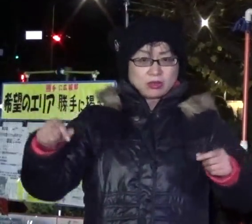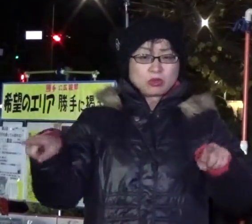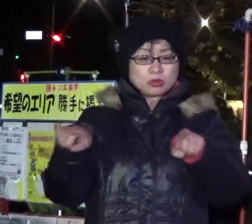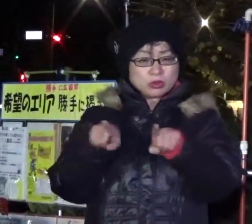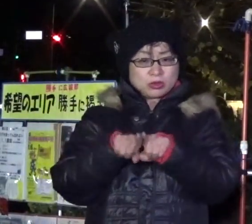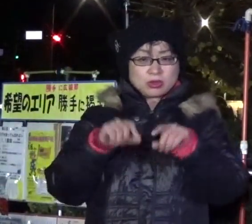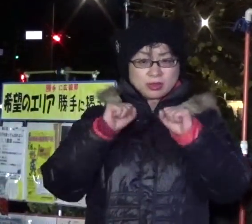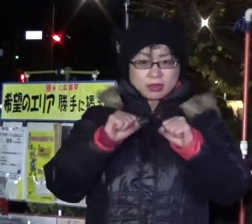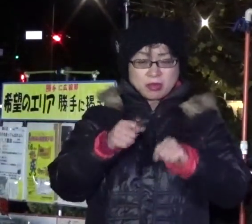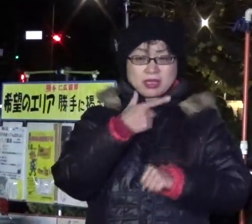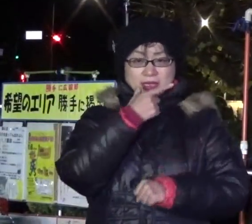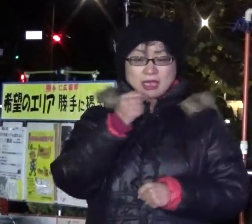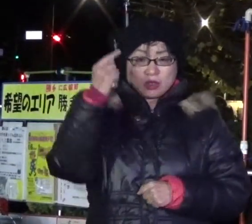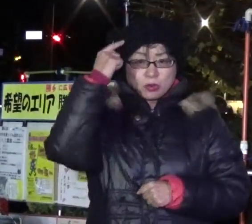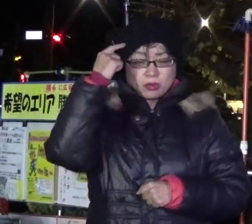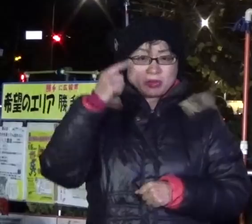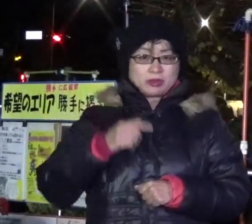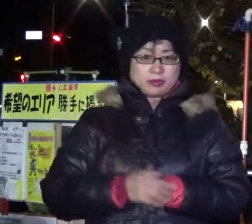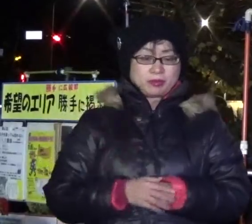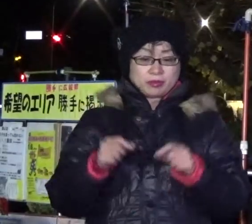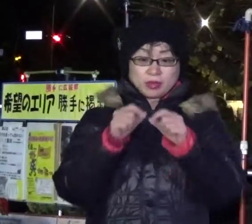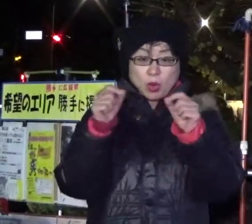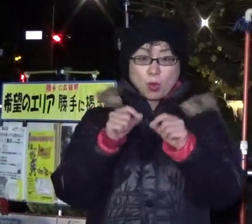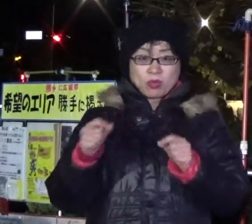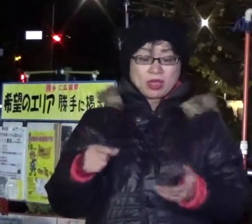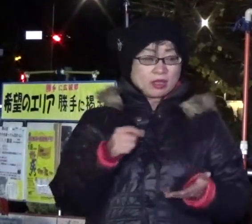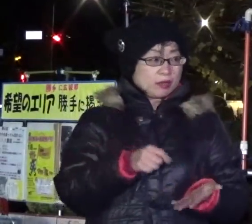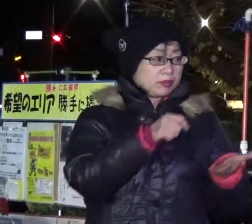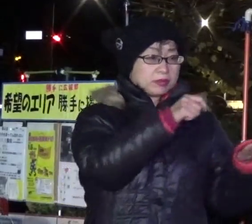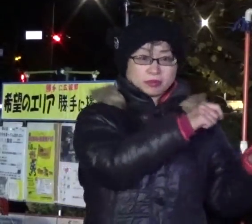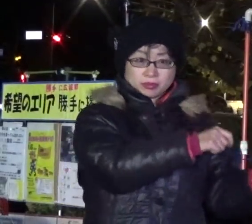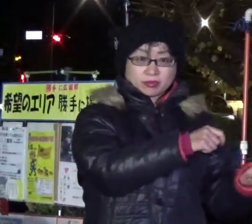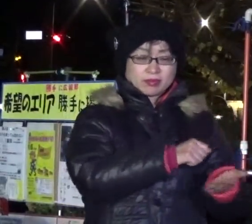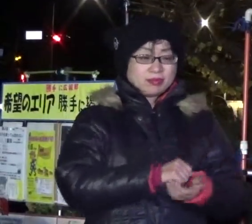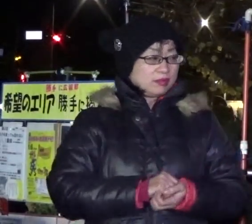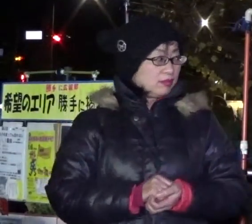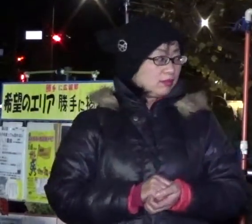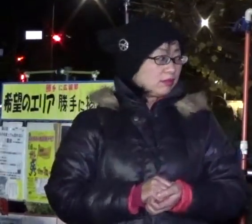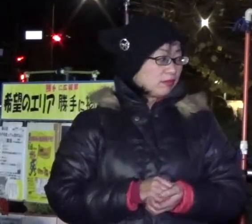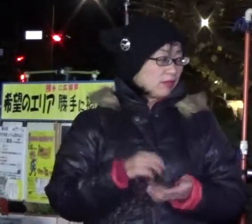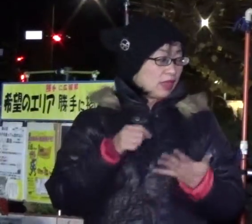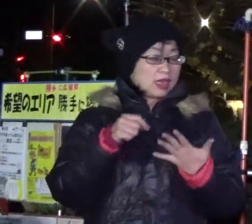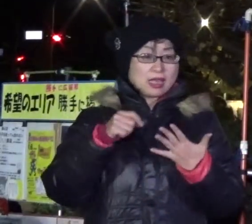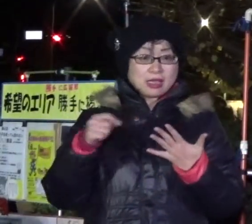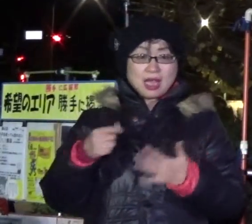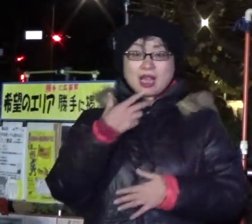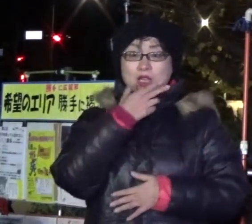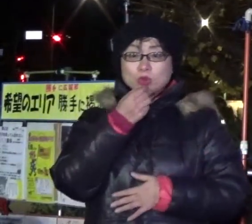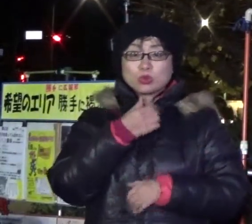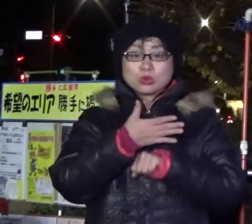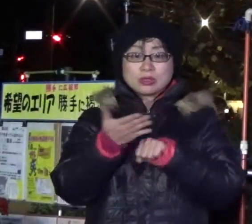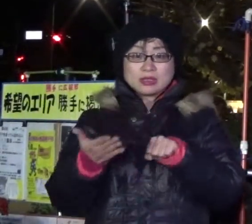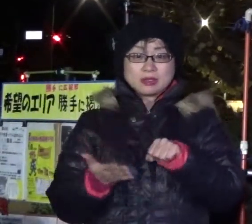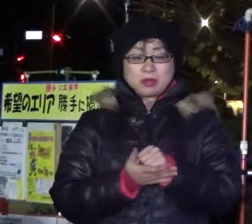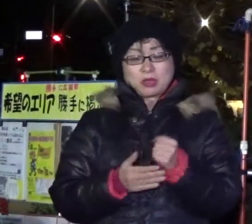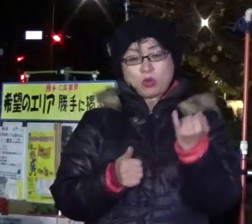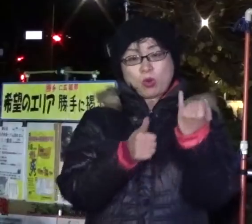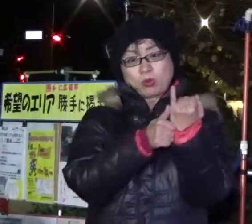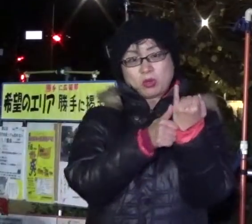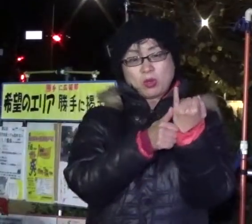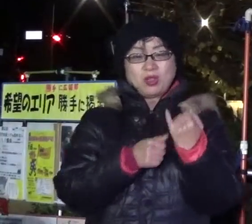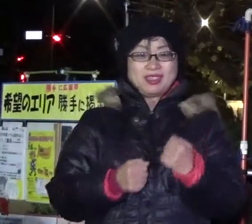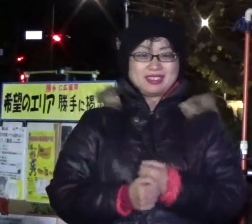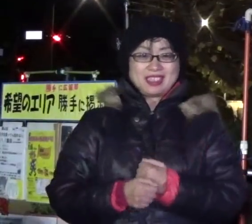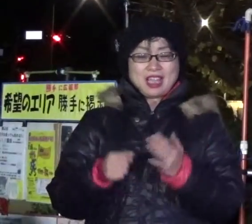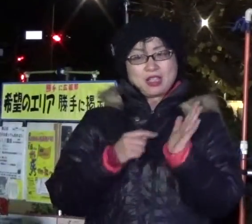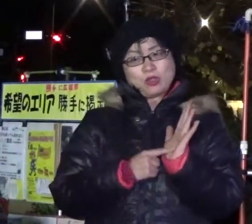。それで今日ね、お土産を何にしようかなと思って選んだのがこの福島の恋人。なんかどっかの有名